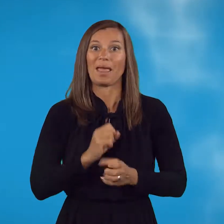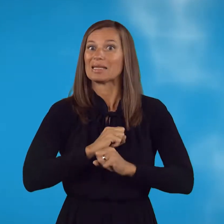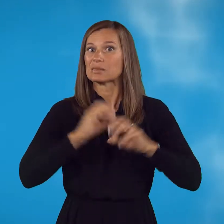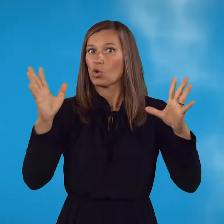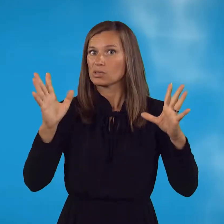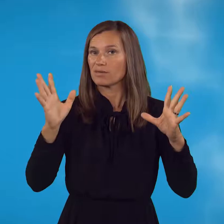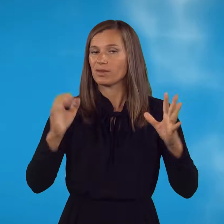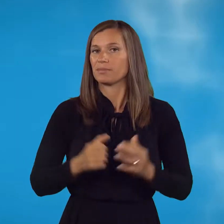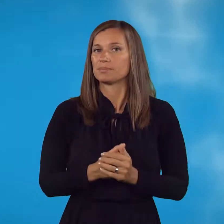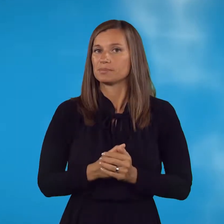Eksplozivi.